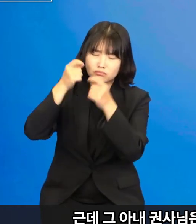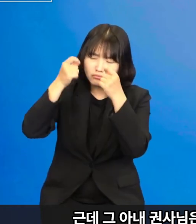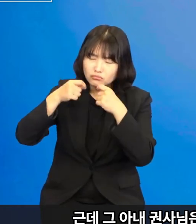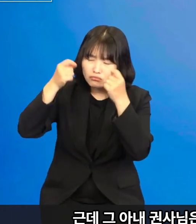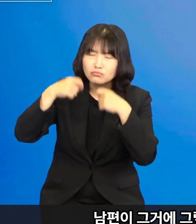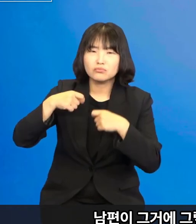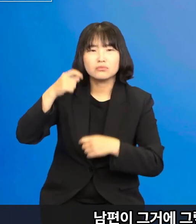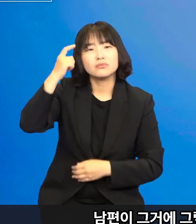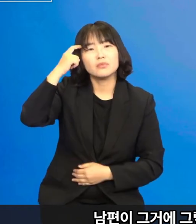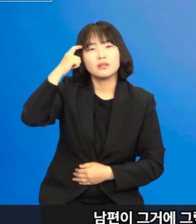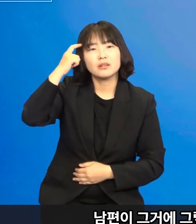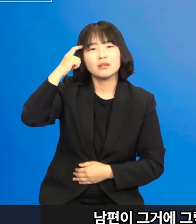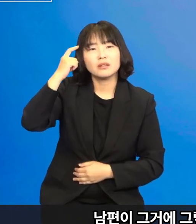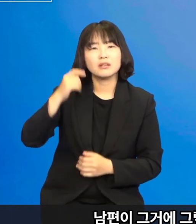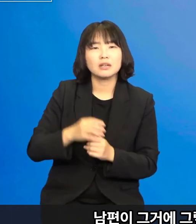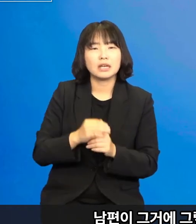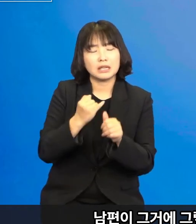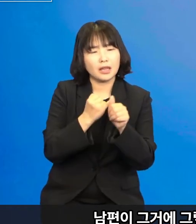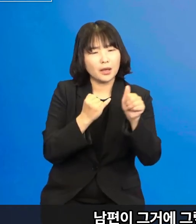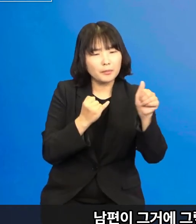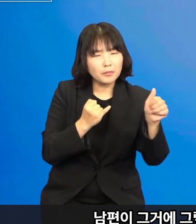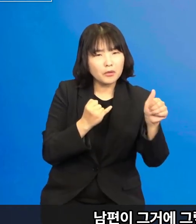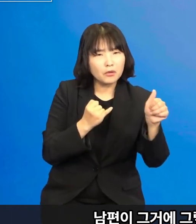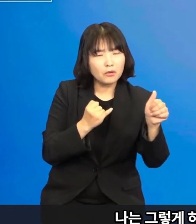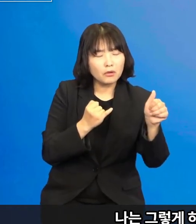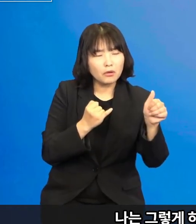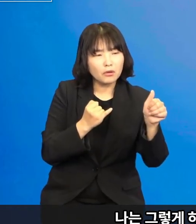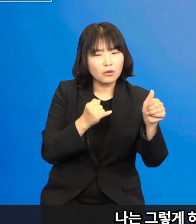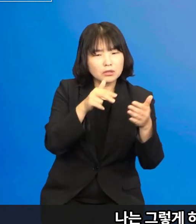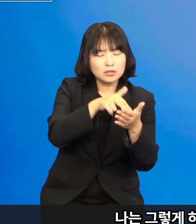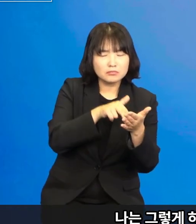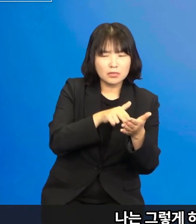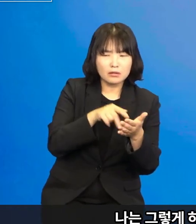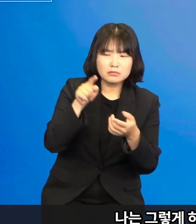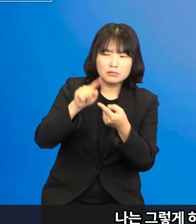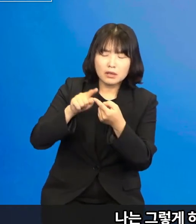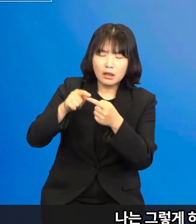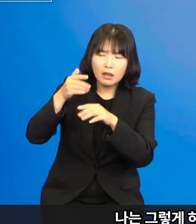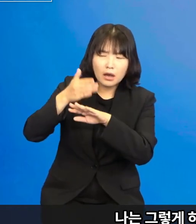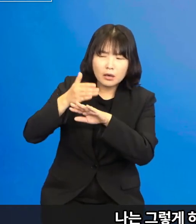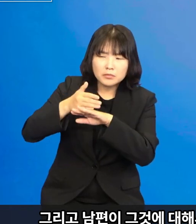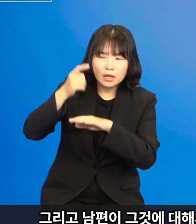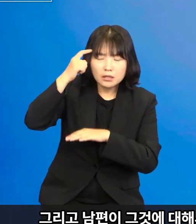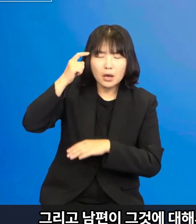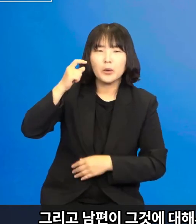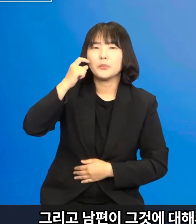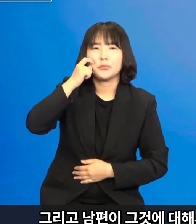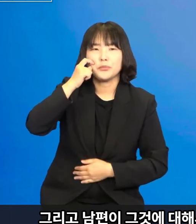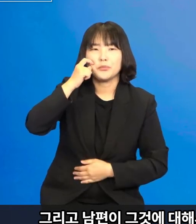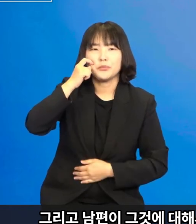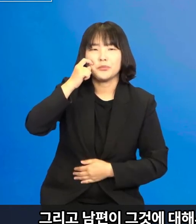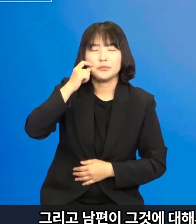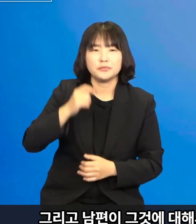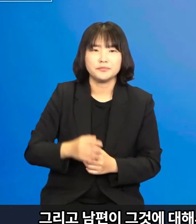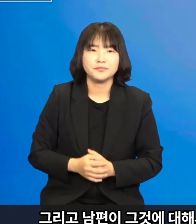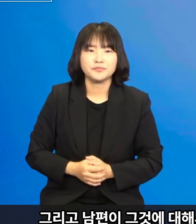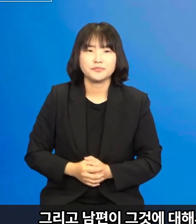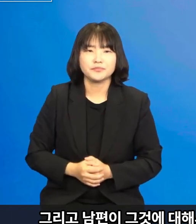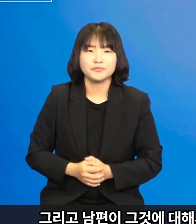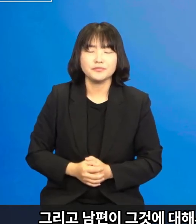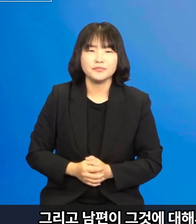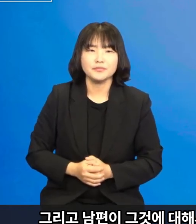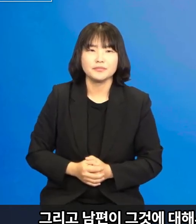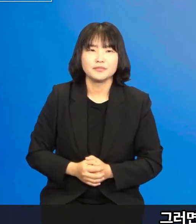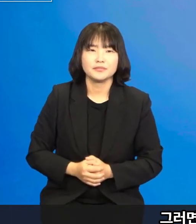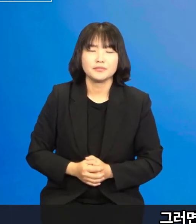우시냐? 남편이 그거에 그렇게 감격해야 할 줄 몰랐다. 나는 그렇게 하는 줄도 자기는 모르고, 그리고 남편이 그거에 대해서 고마운